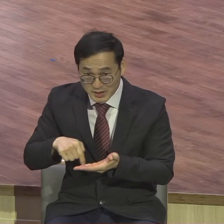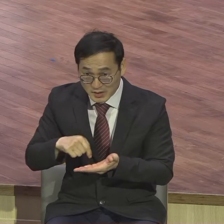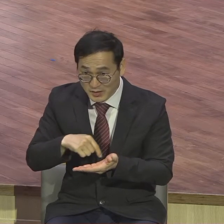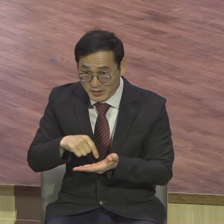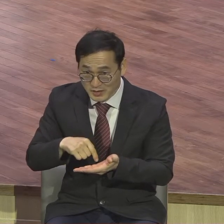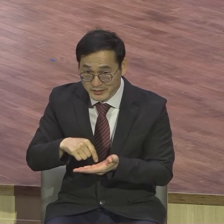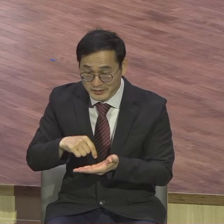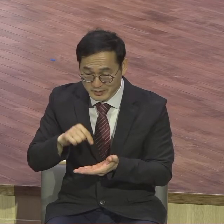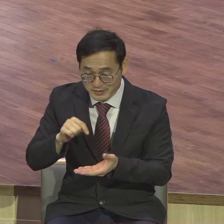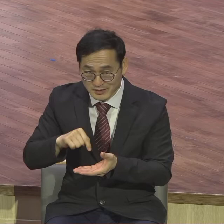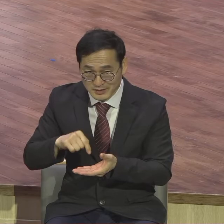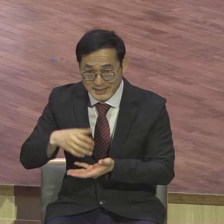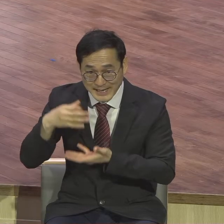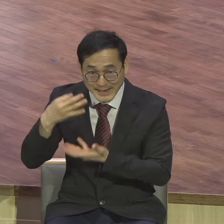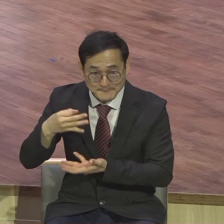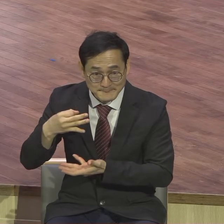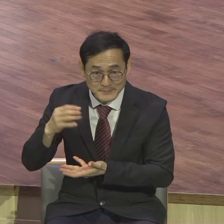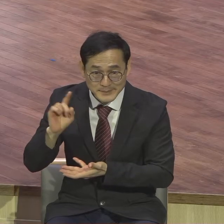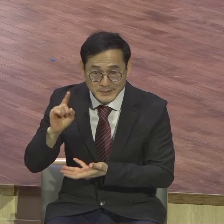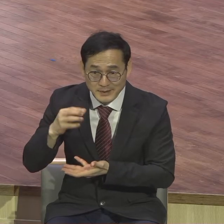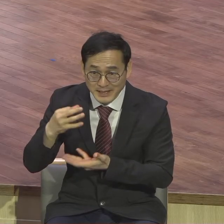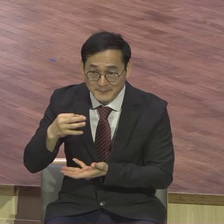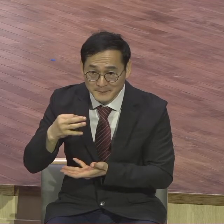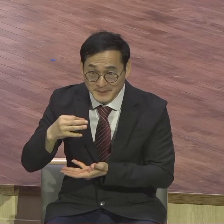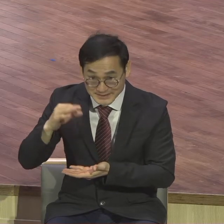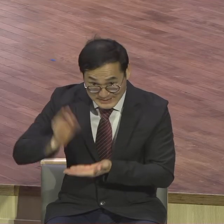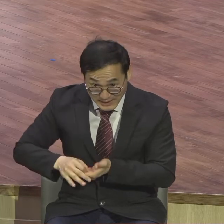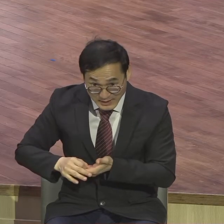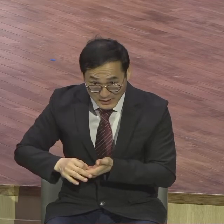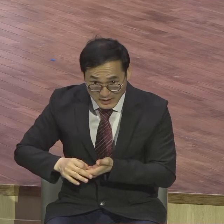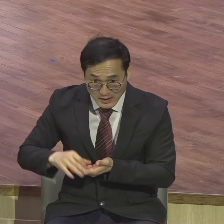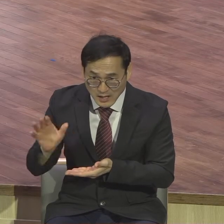수 없는 어마어마한 희생이 있었다는 걸 알아야 돼요.